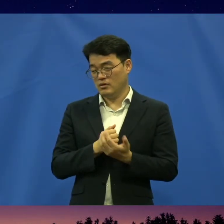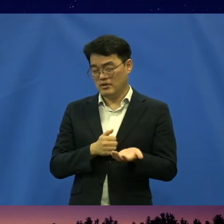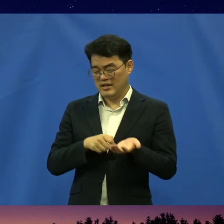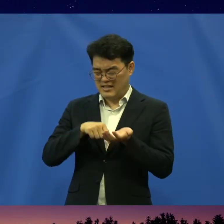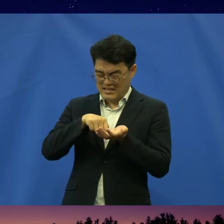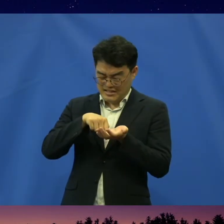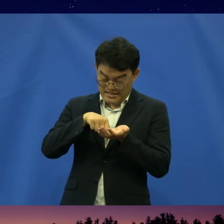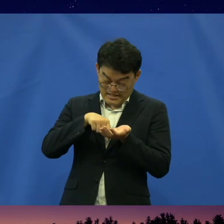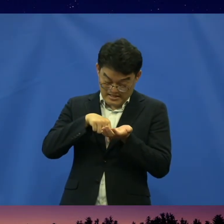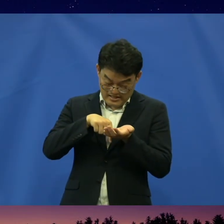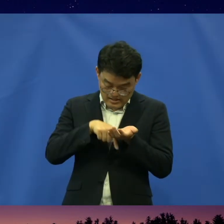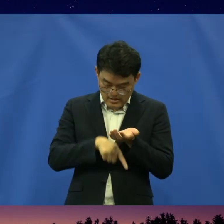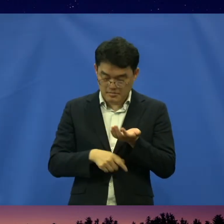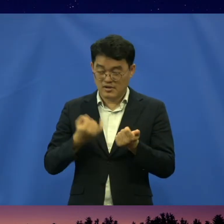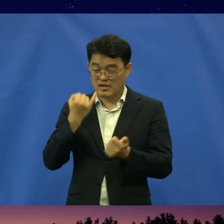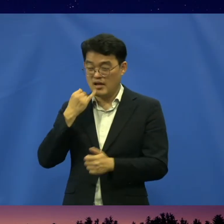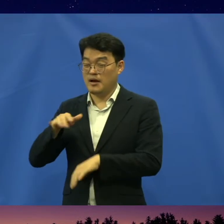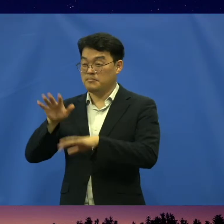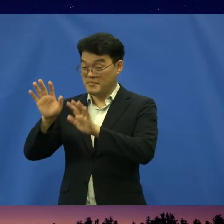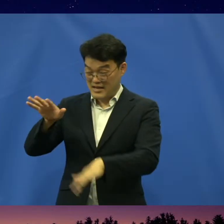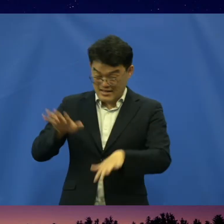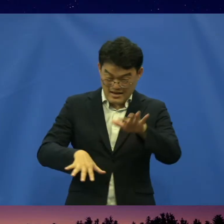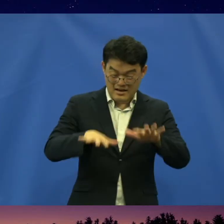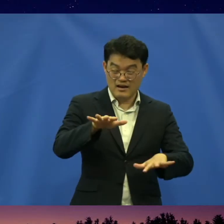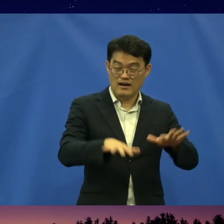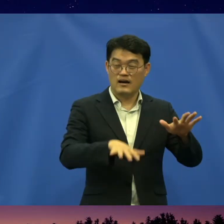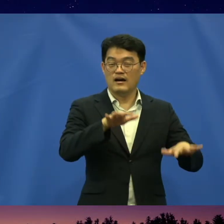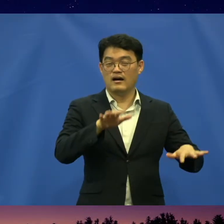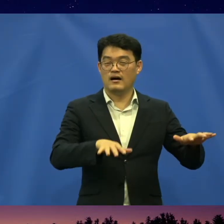다 와도 풀어요.